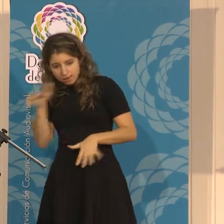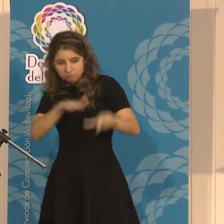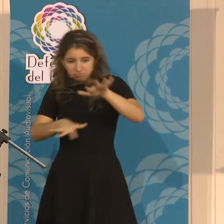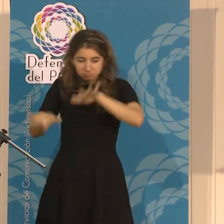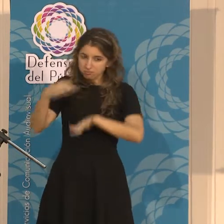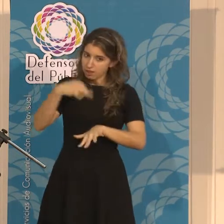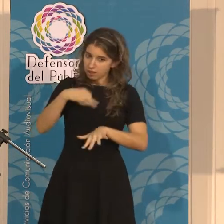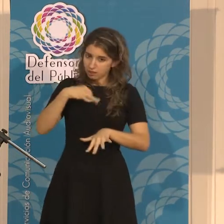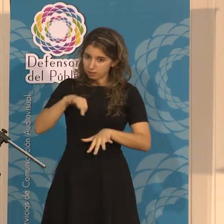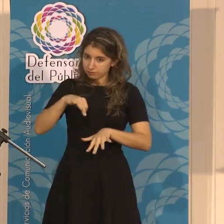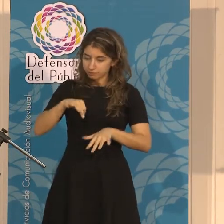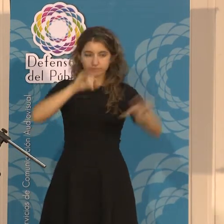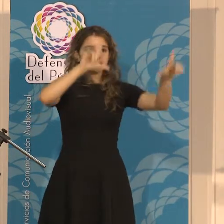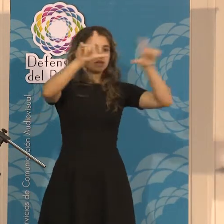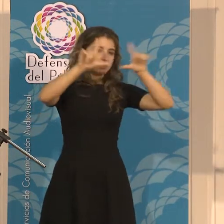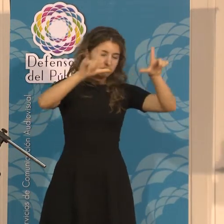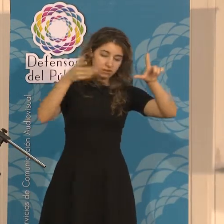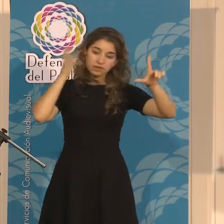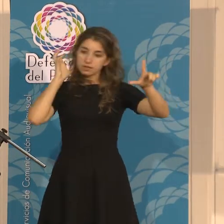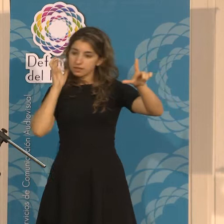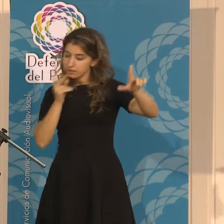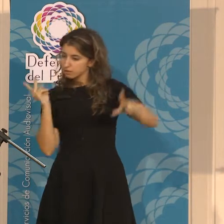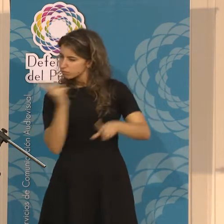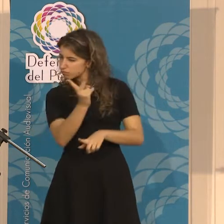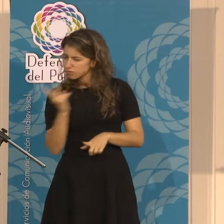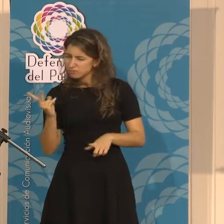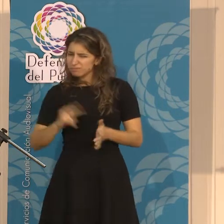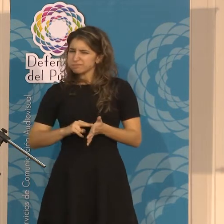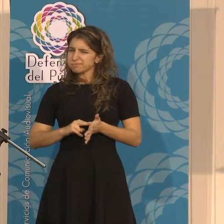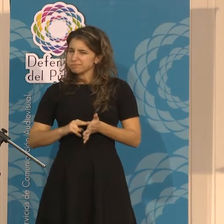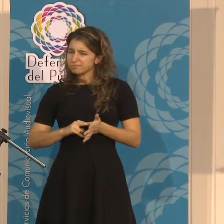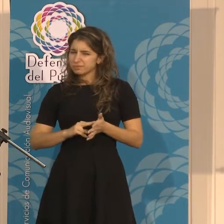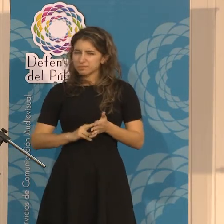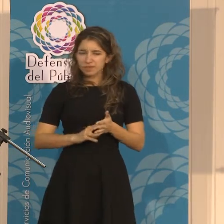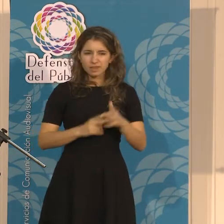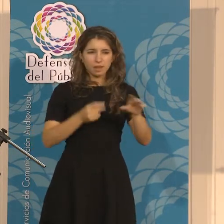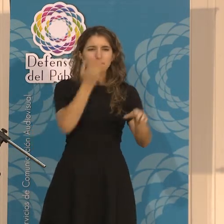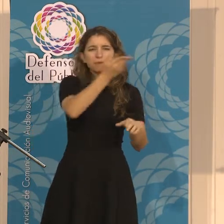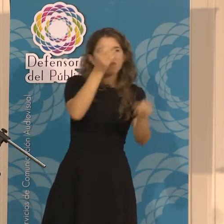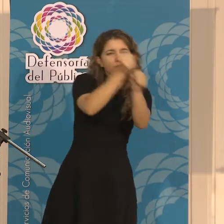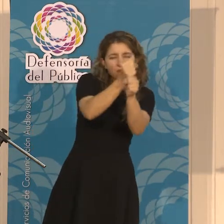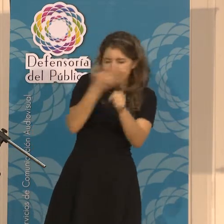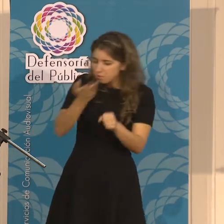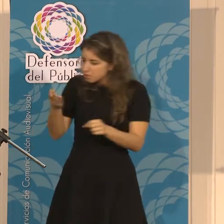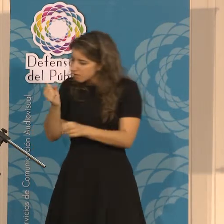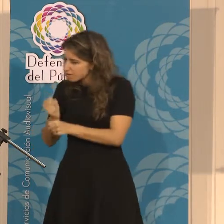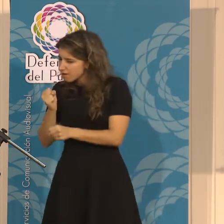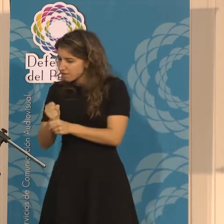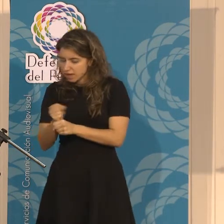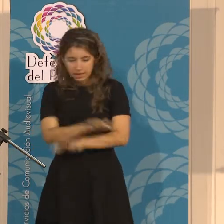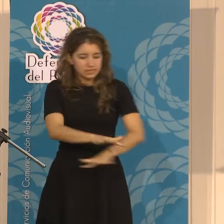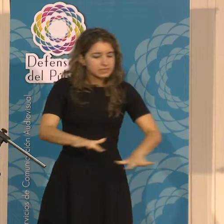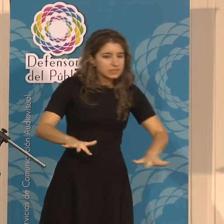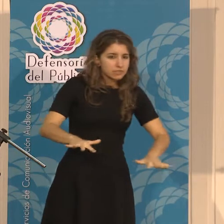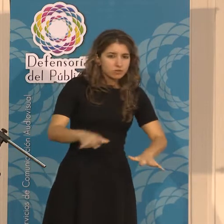en la radio y en la tele además esto significa repensar qué lugares estamos permitiendo o promoviendo que ocupen los niños y las niñas